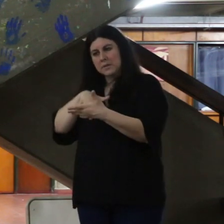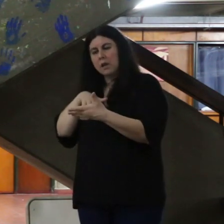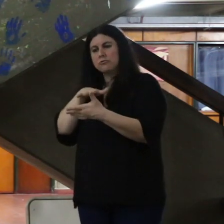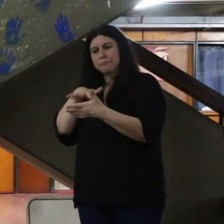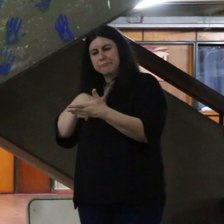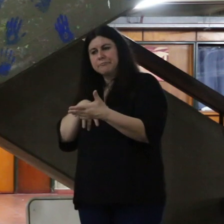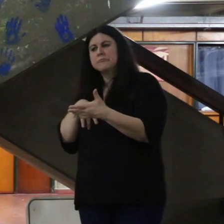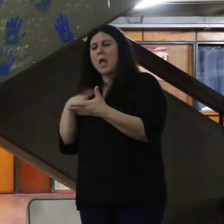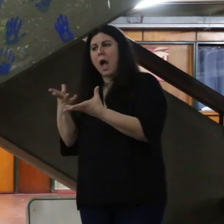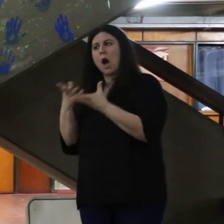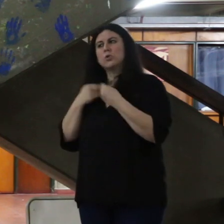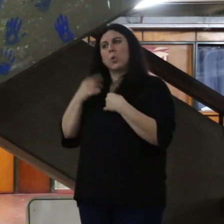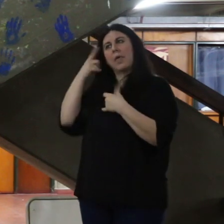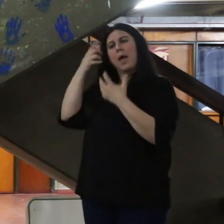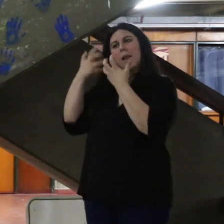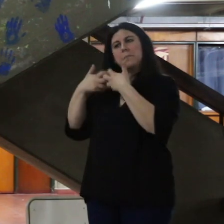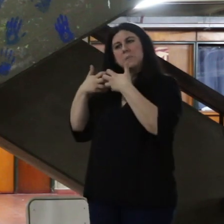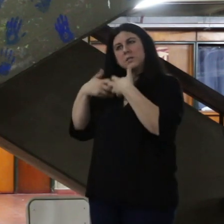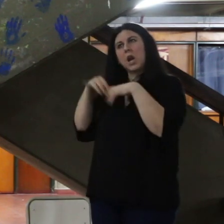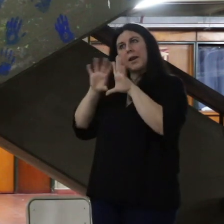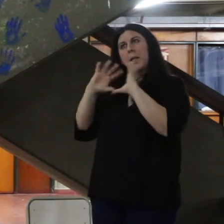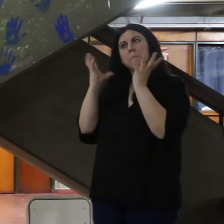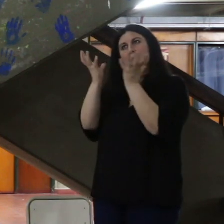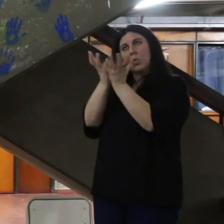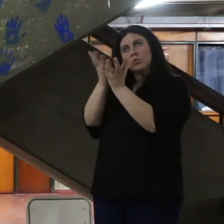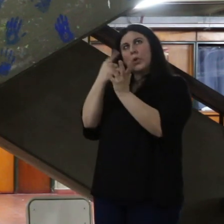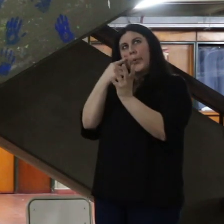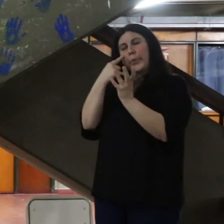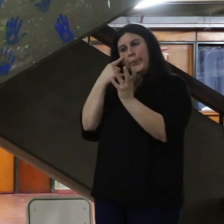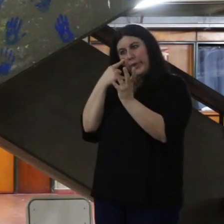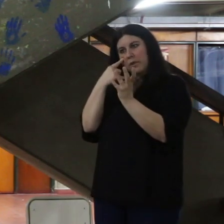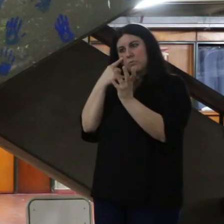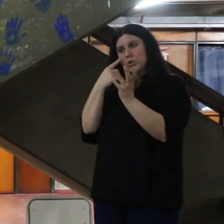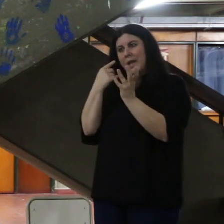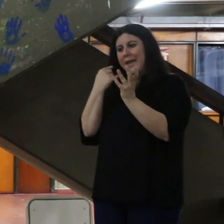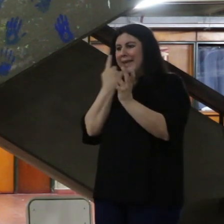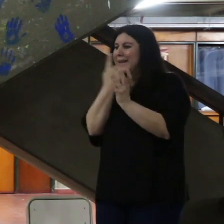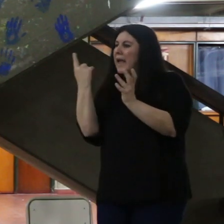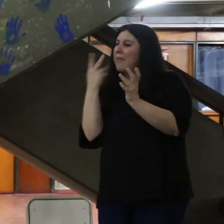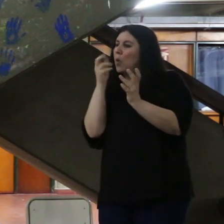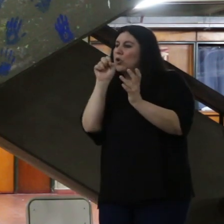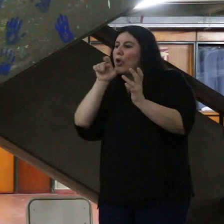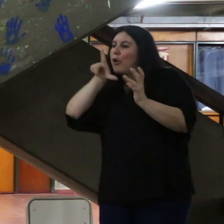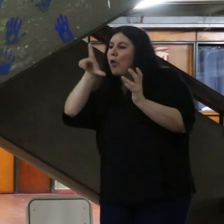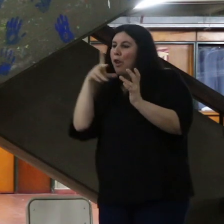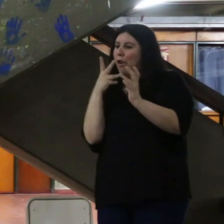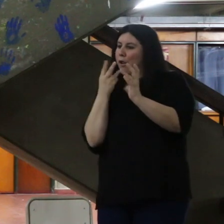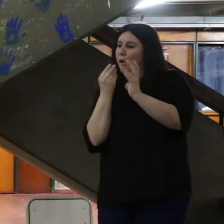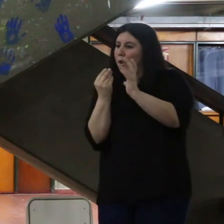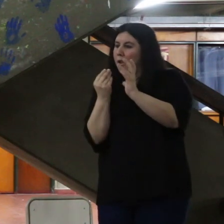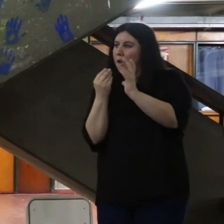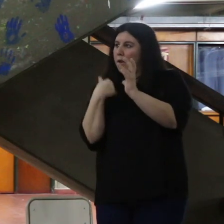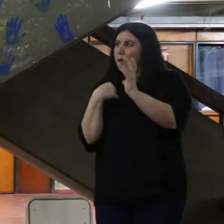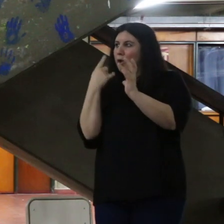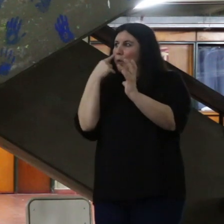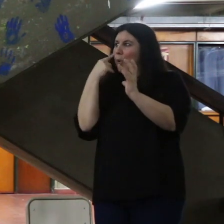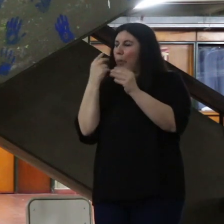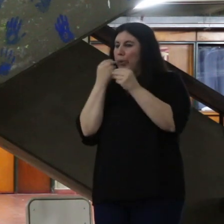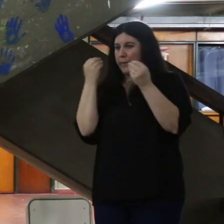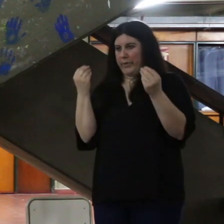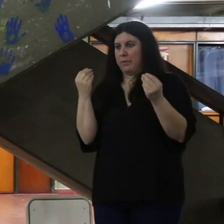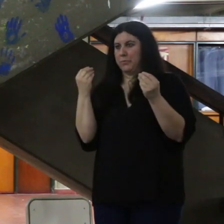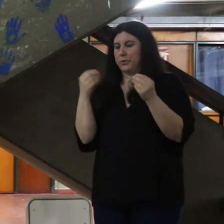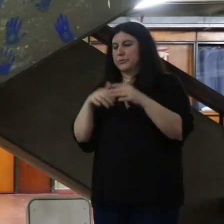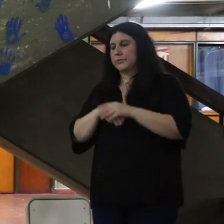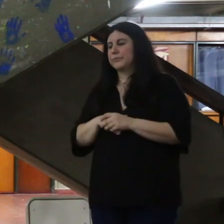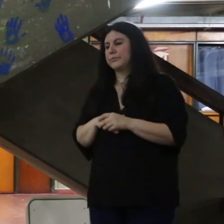el mundo en que vivimos desde el lugar en que vivimos, como Boaventura de Sousa Santos, ¿sí? Tiene un libro que